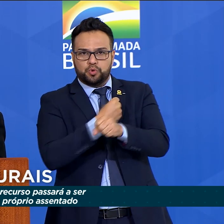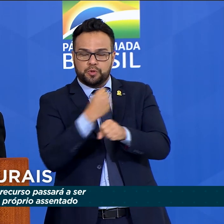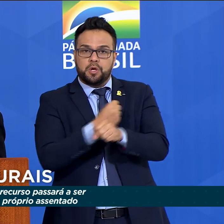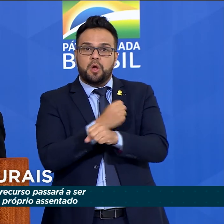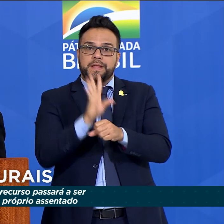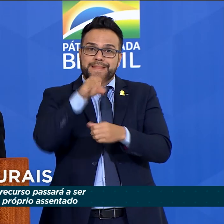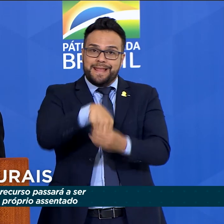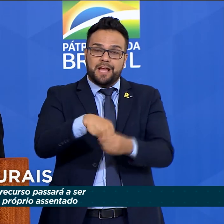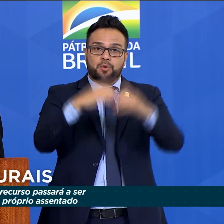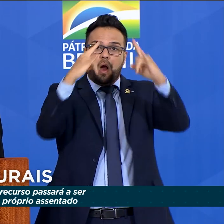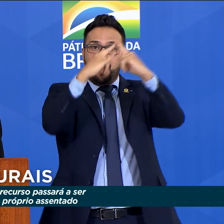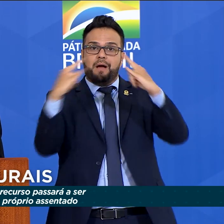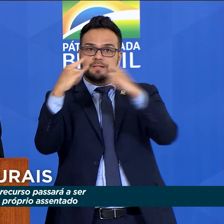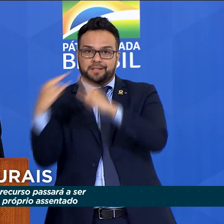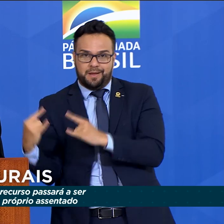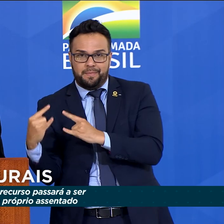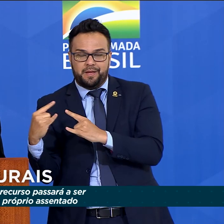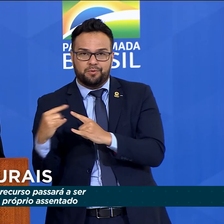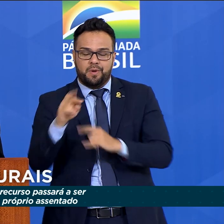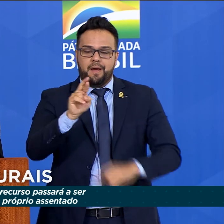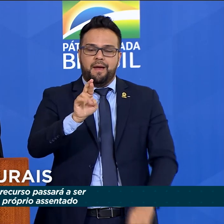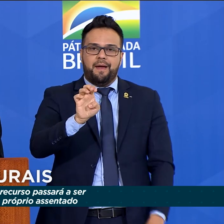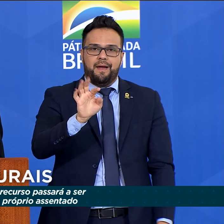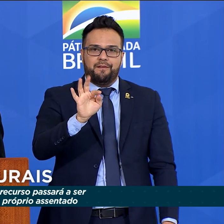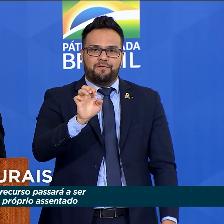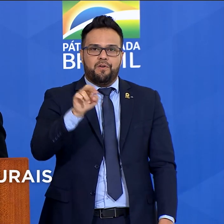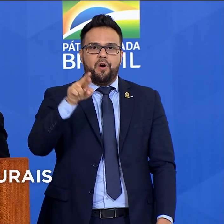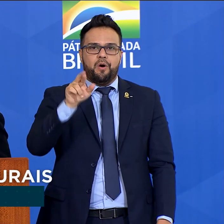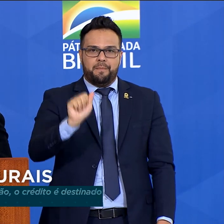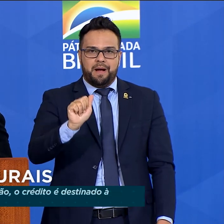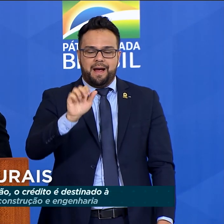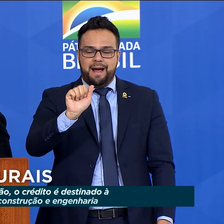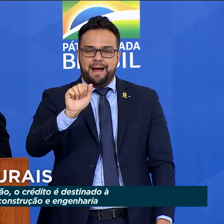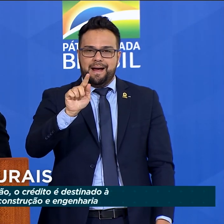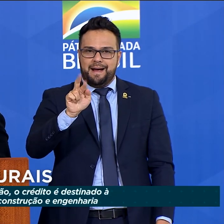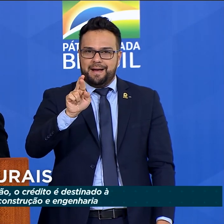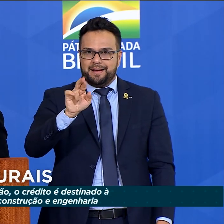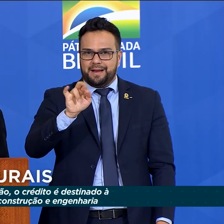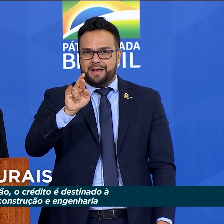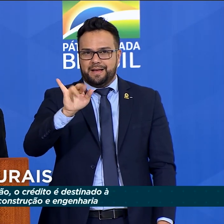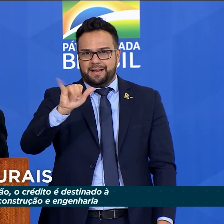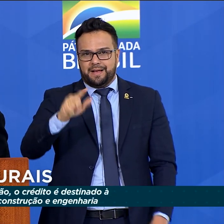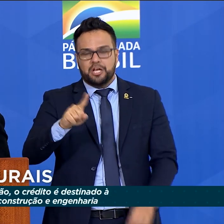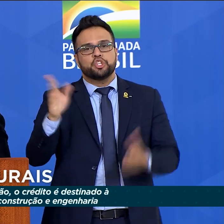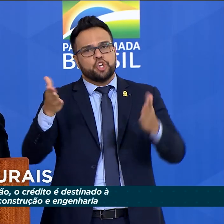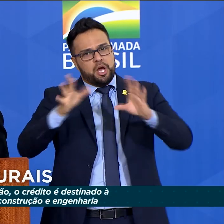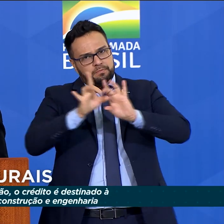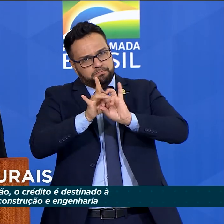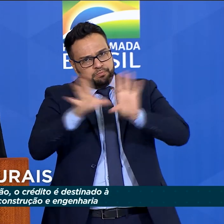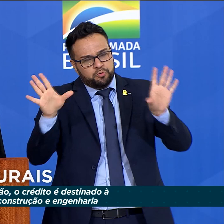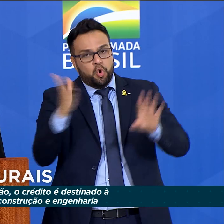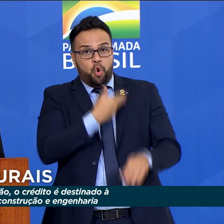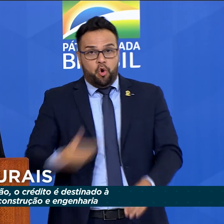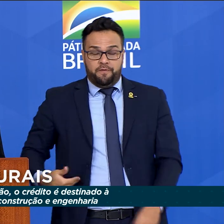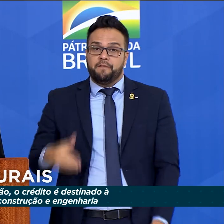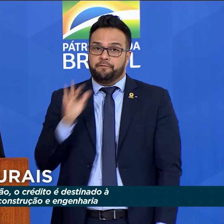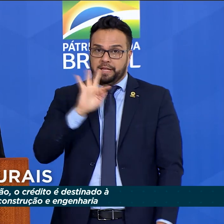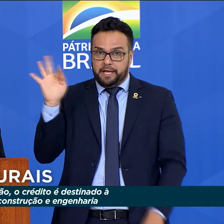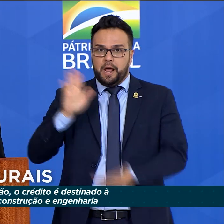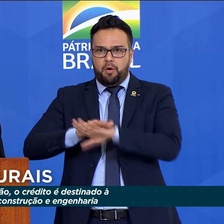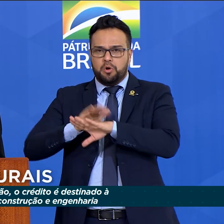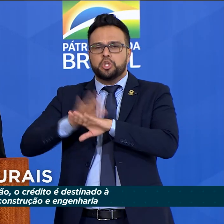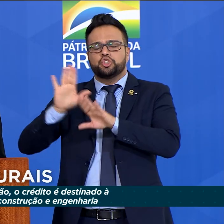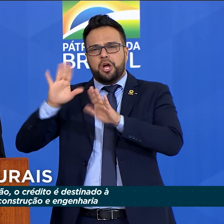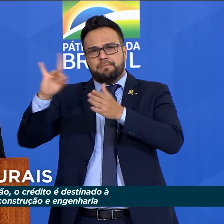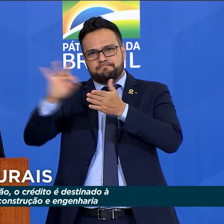dentro de assentamentos de reforma agrária. E já estão disponibilizados pelo governo federal, por Vossa Excelência, para essa